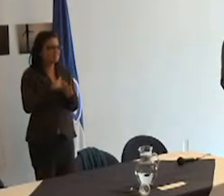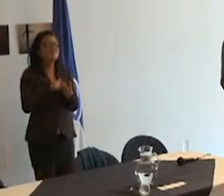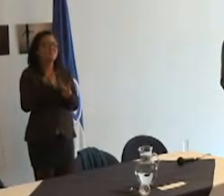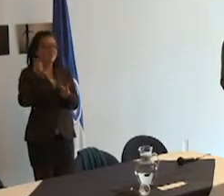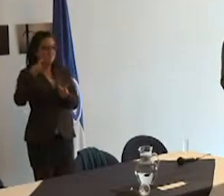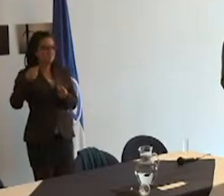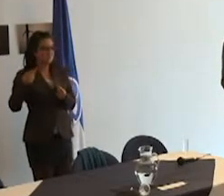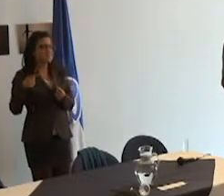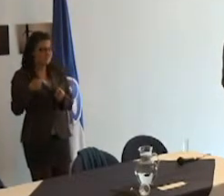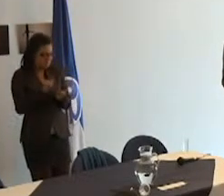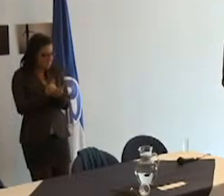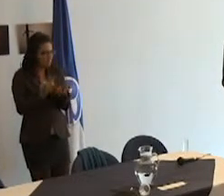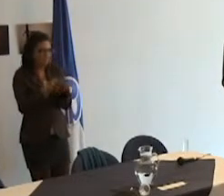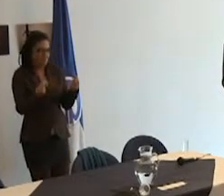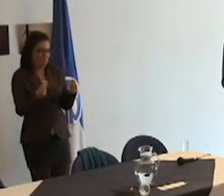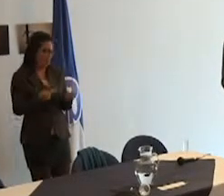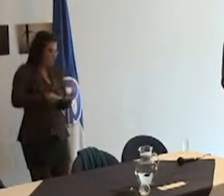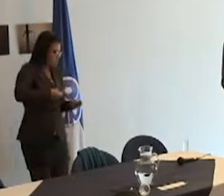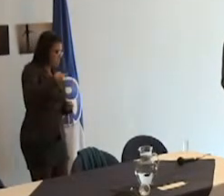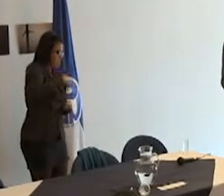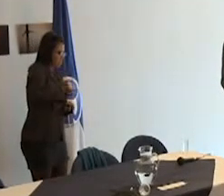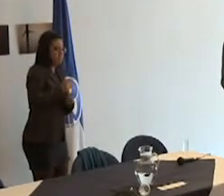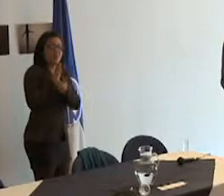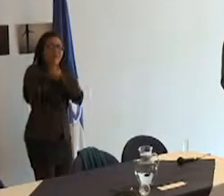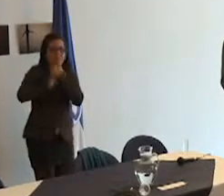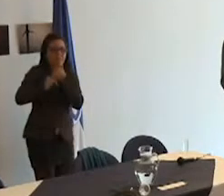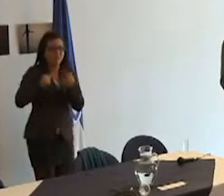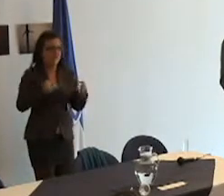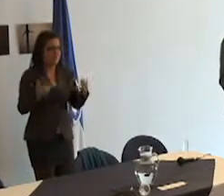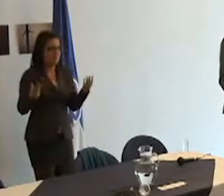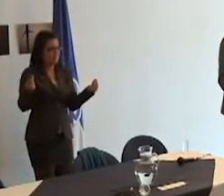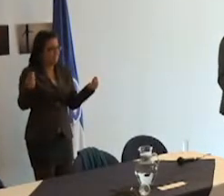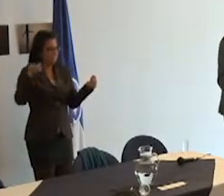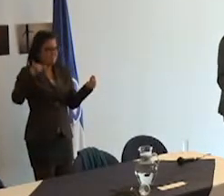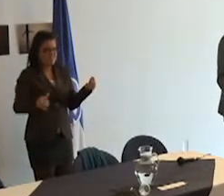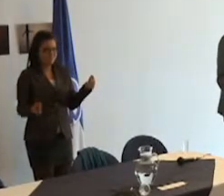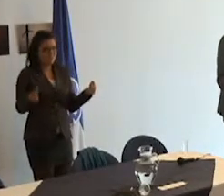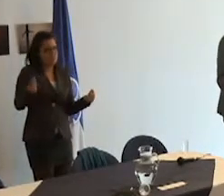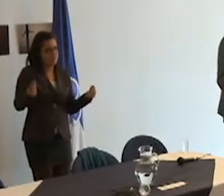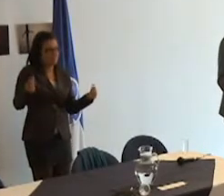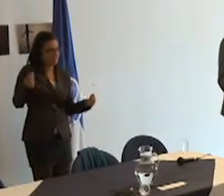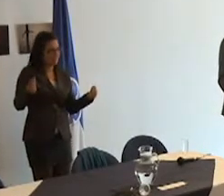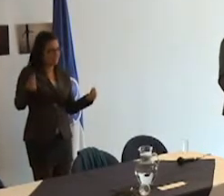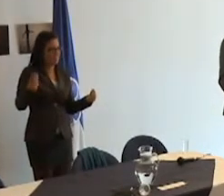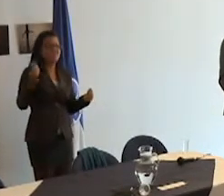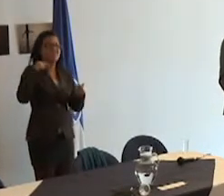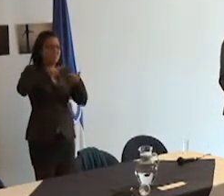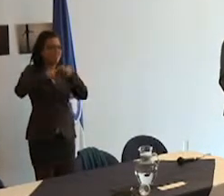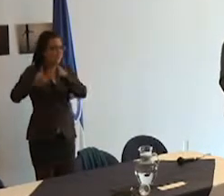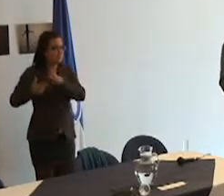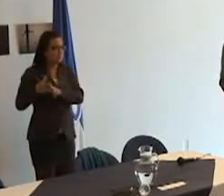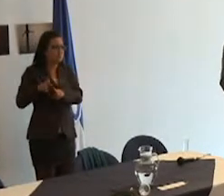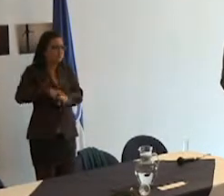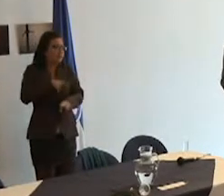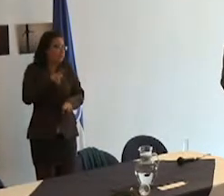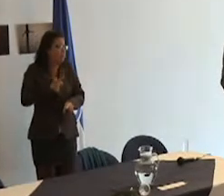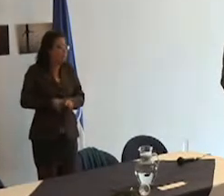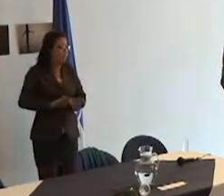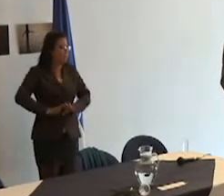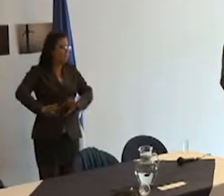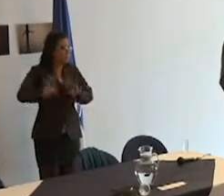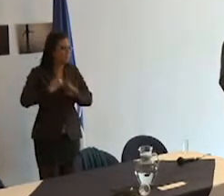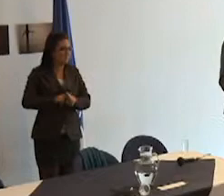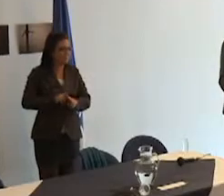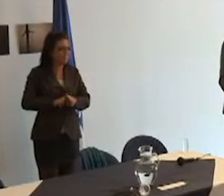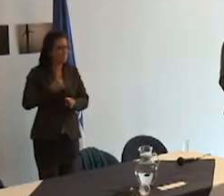relaciones de dominación y explotación en otras latitudes, en otros tiempos, relaciones que se legitimaron y naturalizaron a